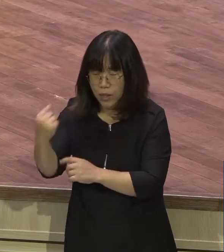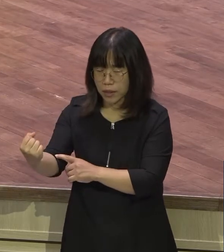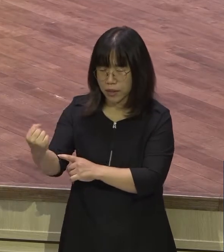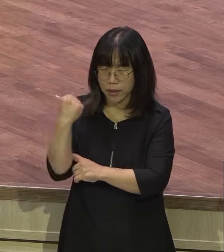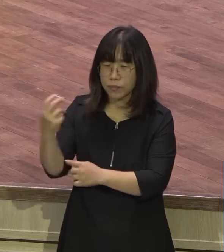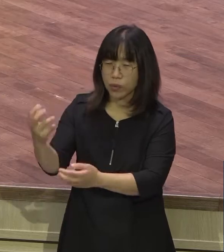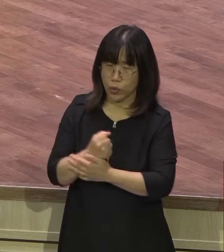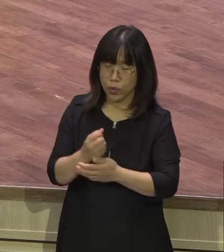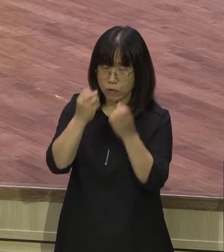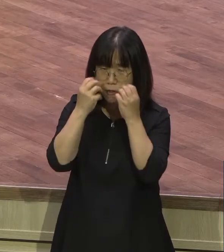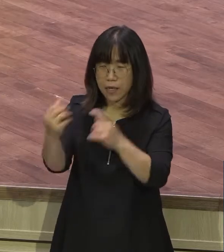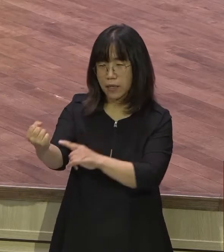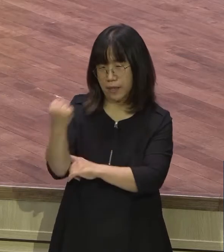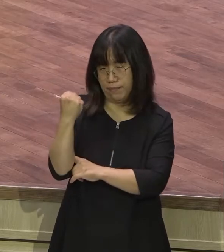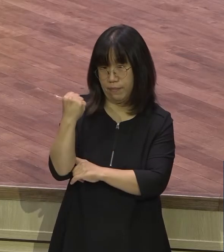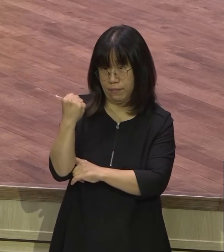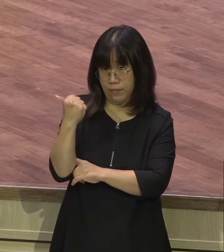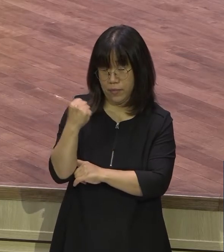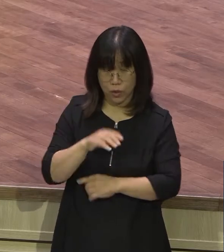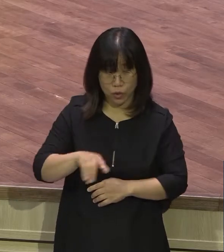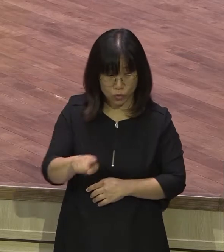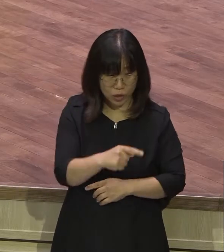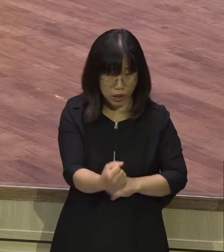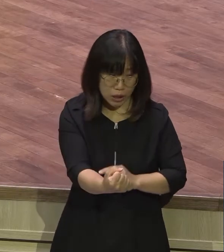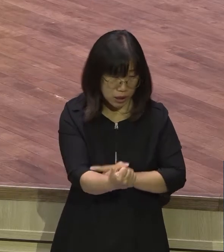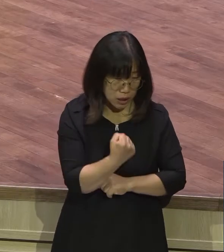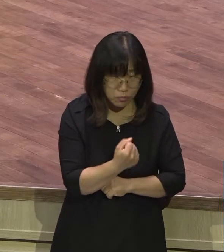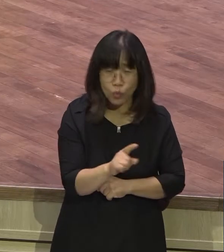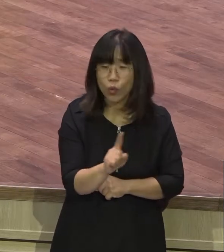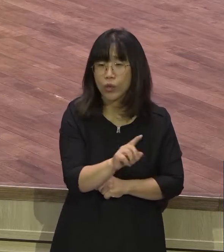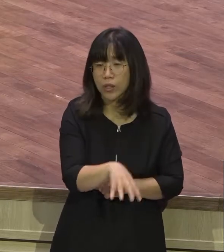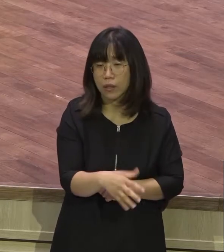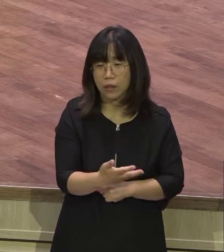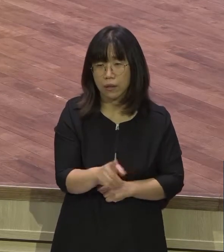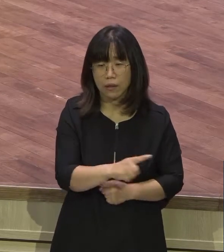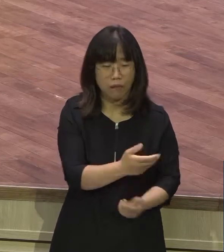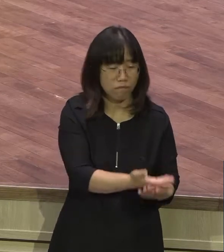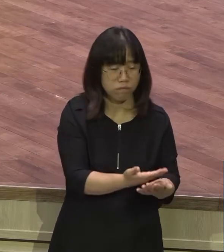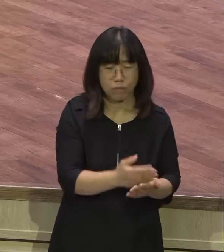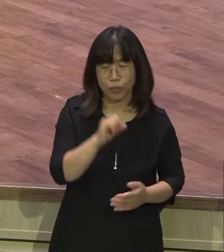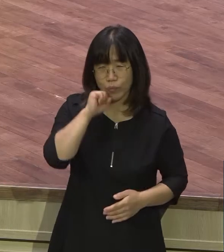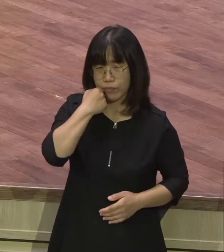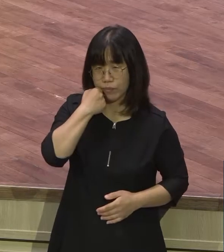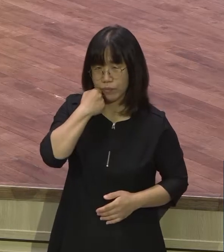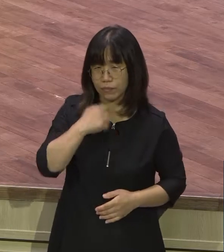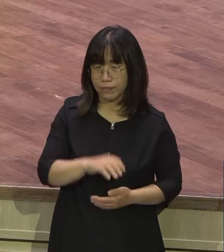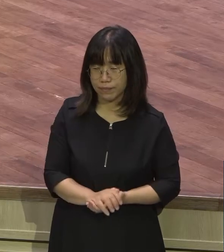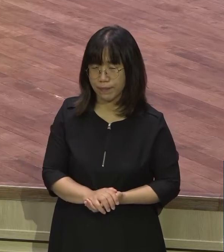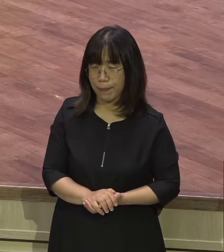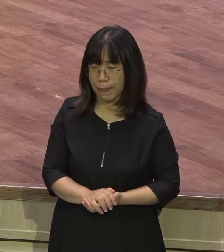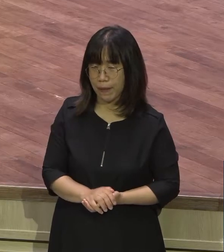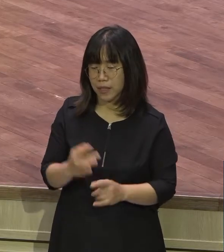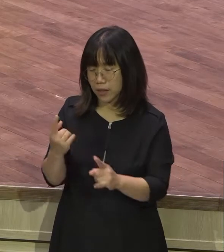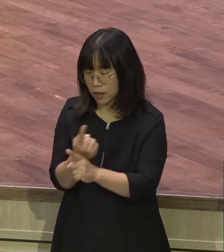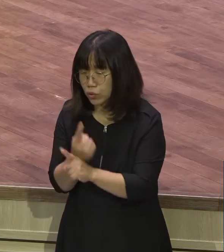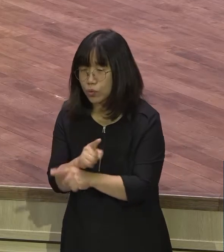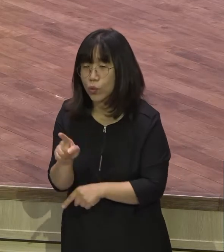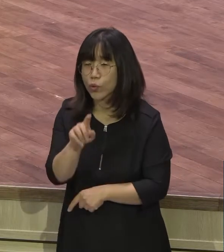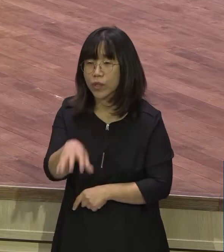힘을 얻을 거예요. 우리 믿는 사람이. 구원받은 하나님의 장애는 어디서 위로받을 거예요. 어디서 치유가 될 거예요.